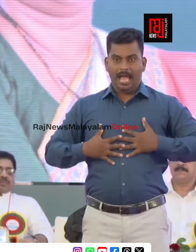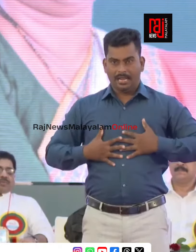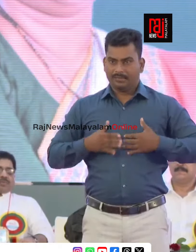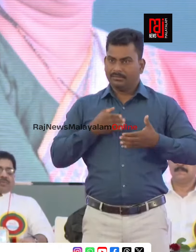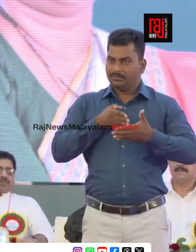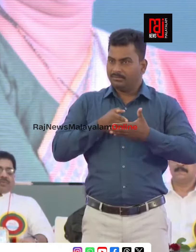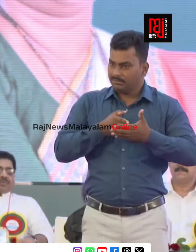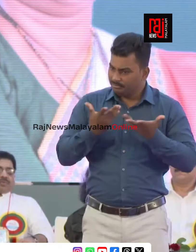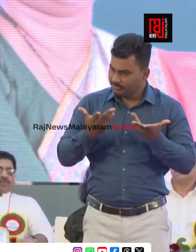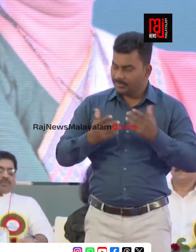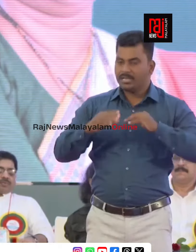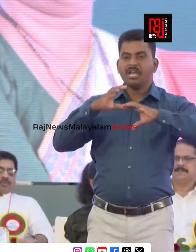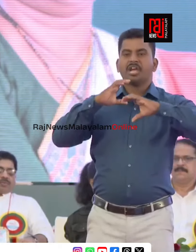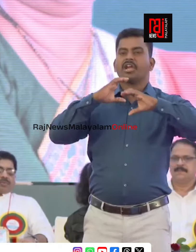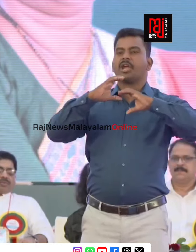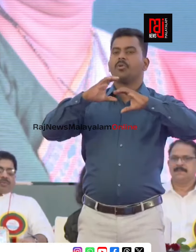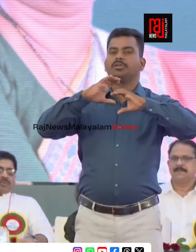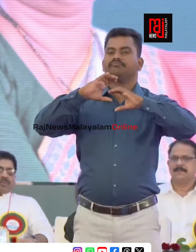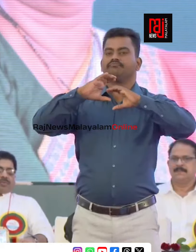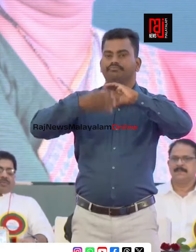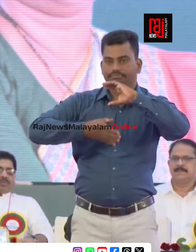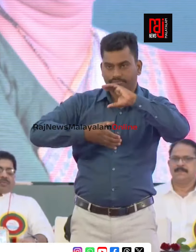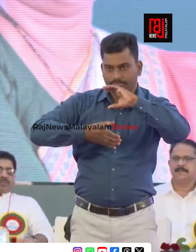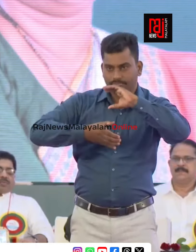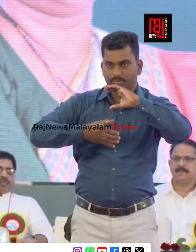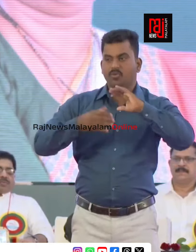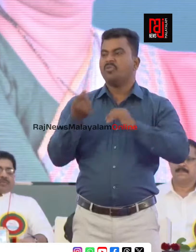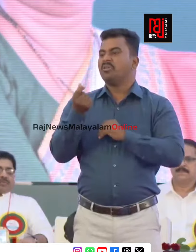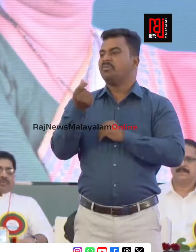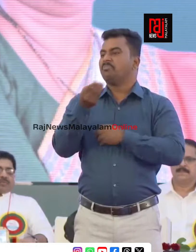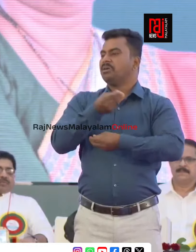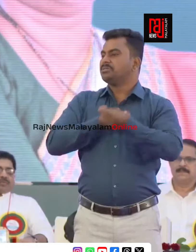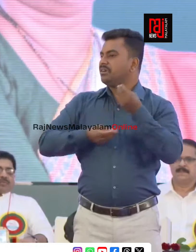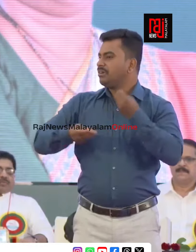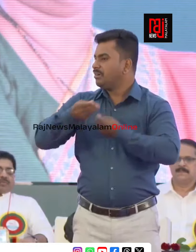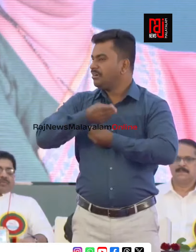ആശയവിനിമയ പ്രശ്നങ്ങൾ ഉണ്ടാവുക, സാമ്പത്തിക പരാധീനതകൾ,